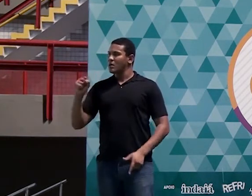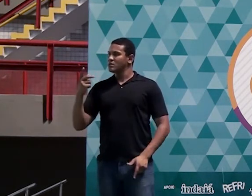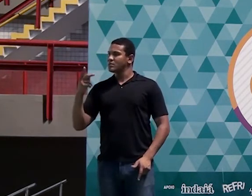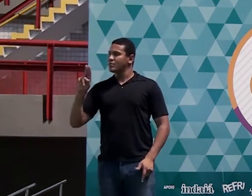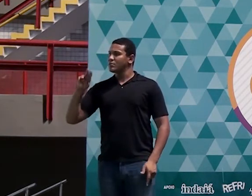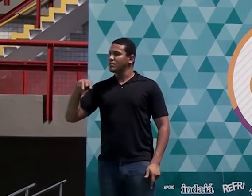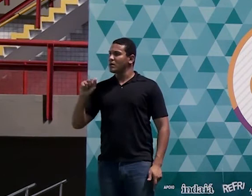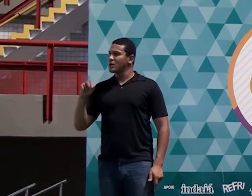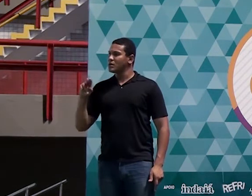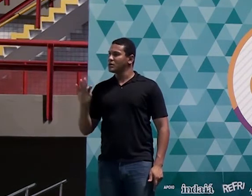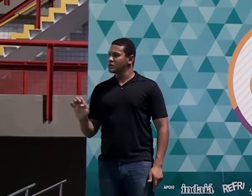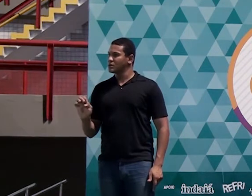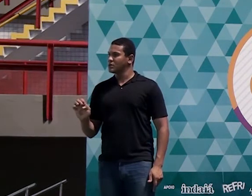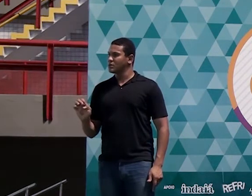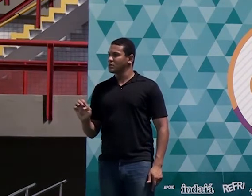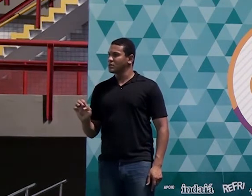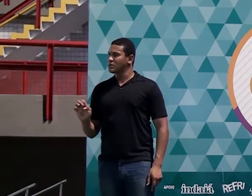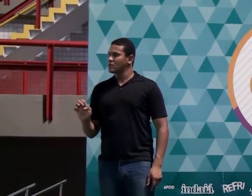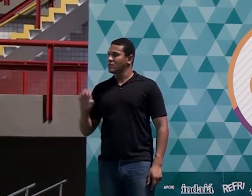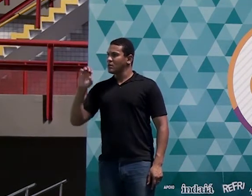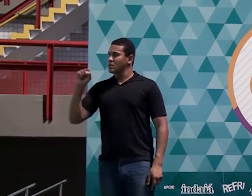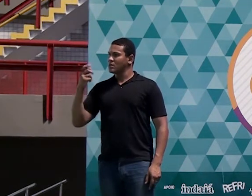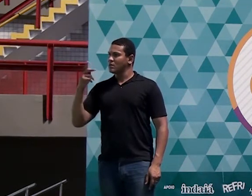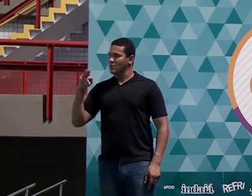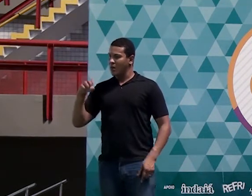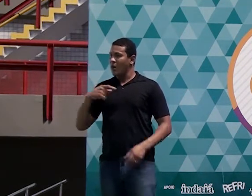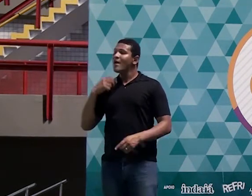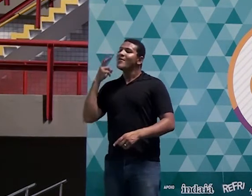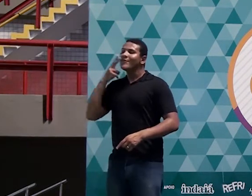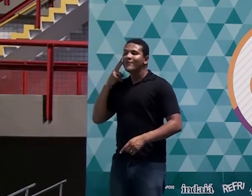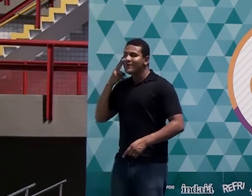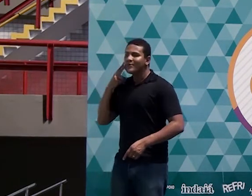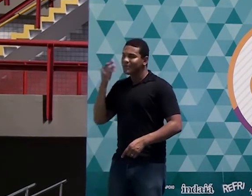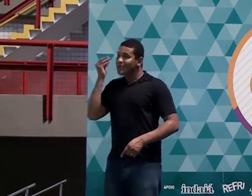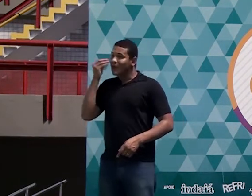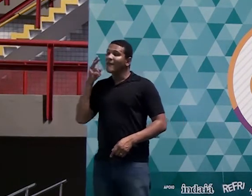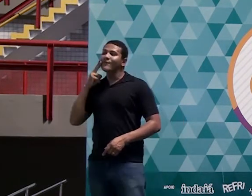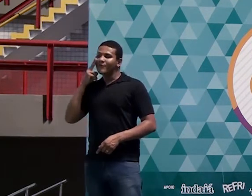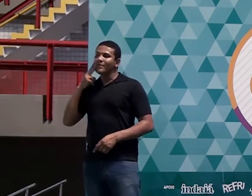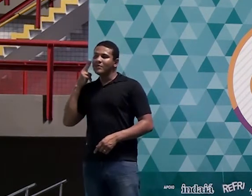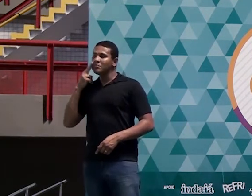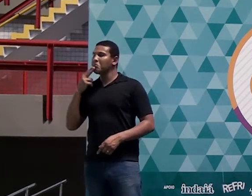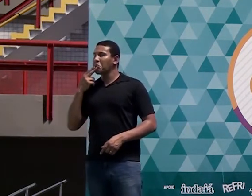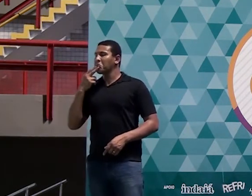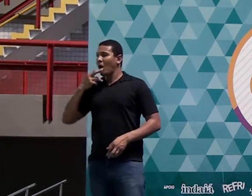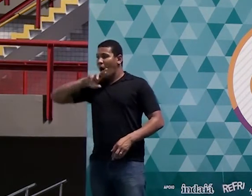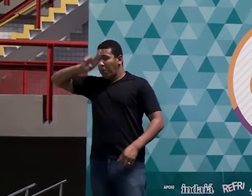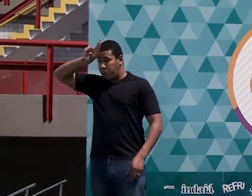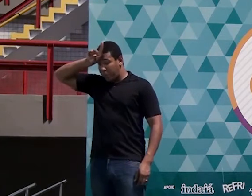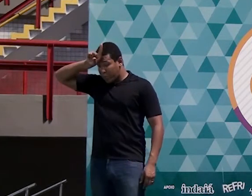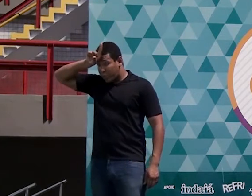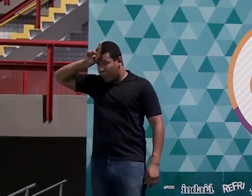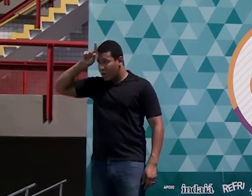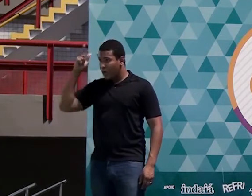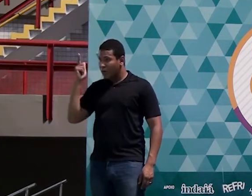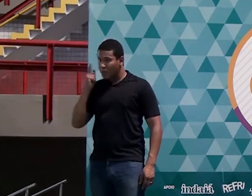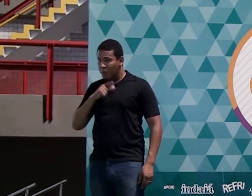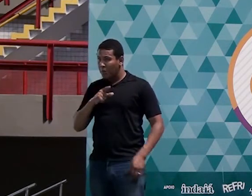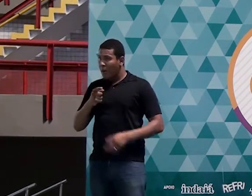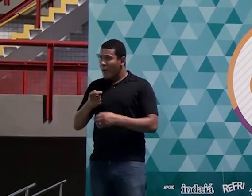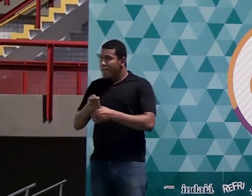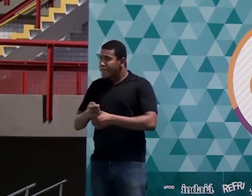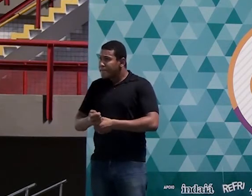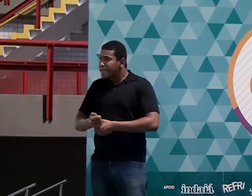do que certo. Eles foram fazer o vinho, erraram e criaram um vinho novo. O vinho foi criado na cidade